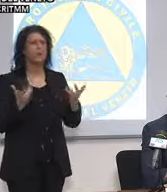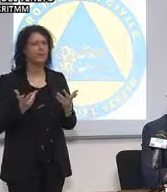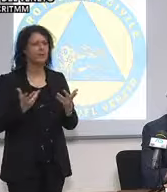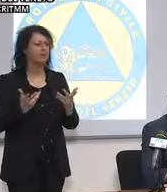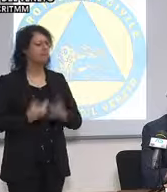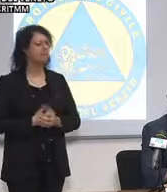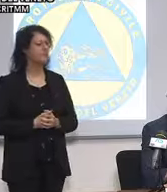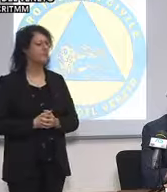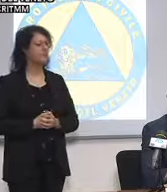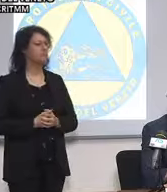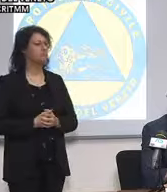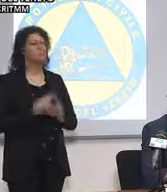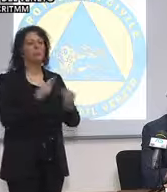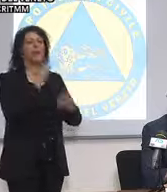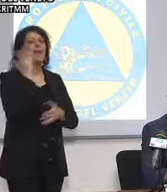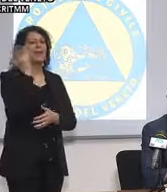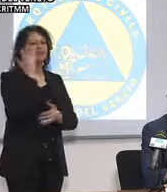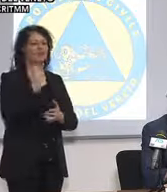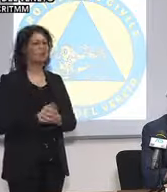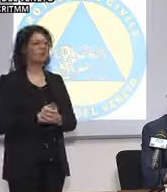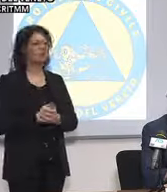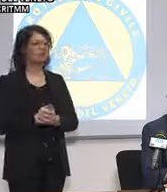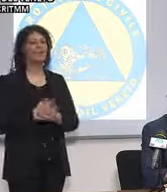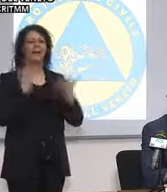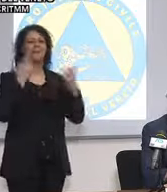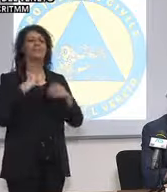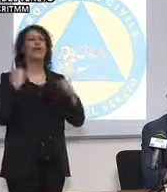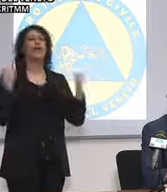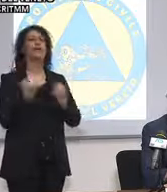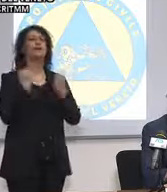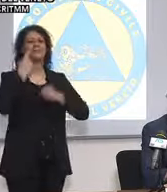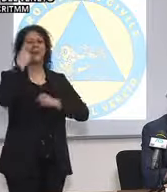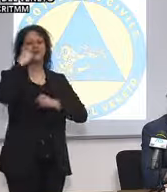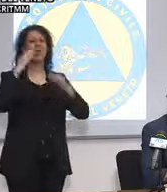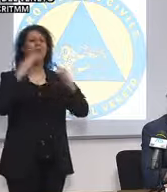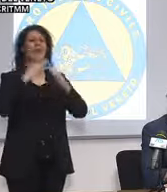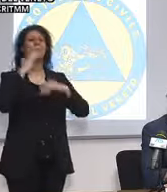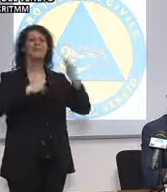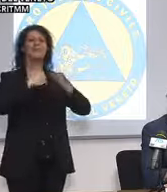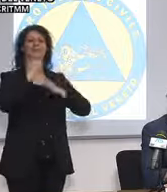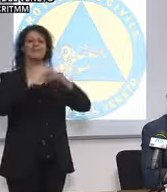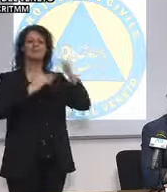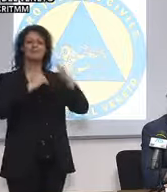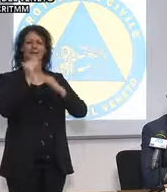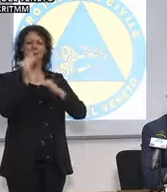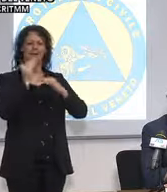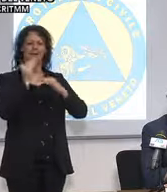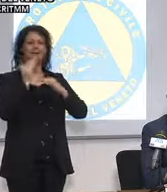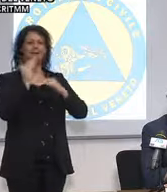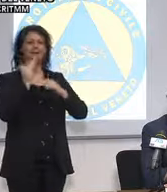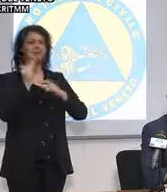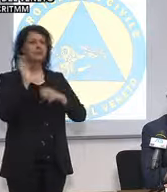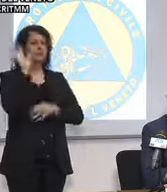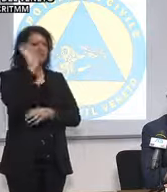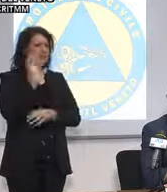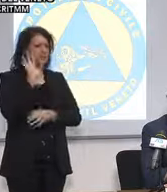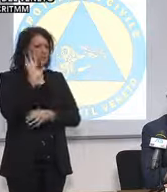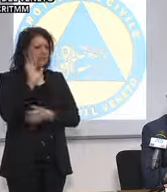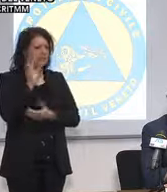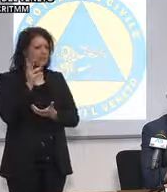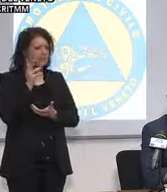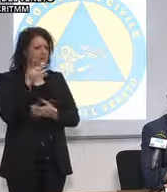si potrebbero fare degli esempi, ad esempio l'attività edilizia era parso di capire che si potesse fare.